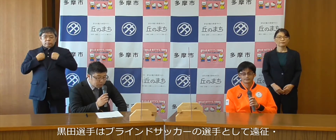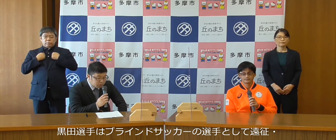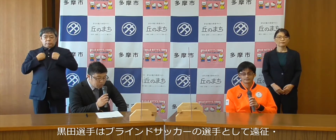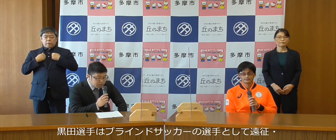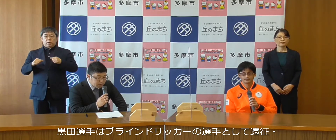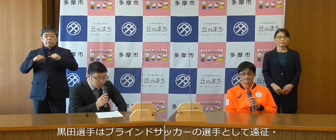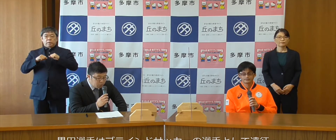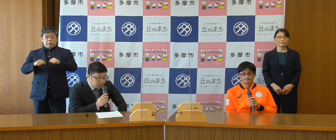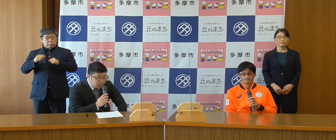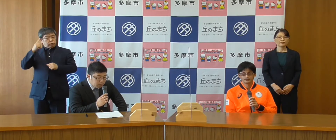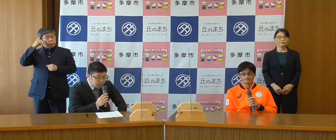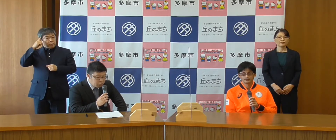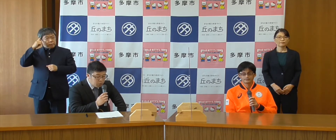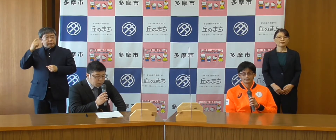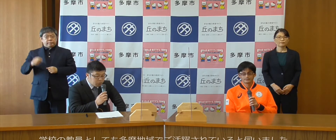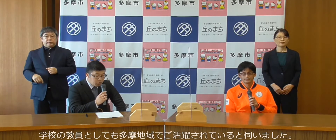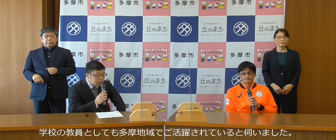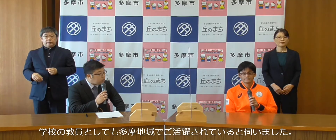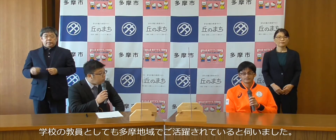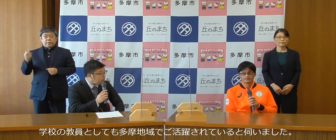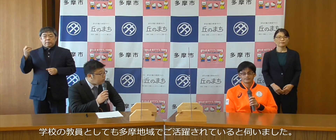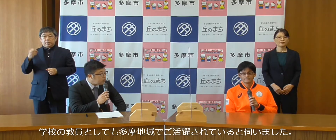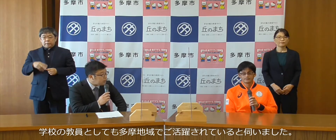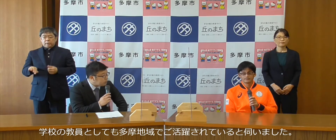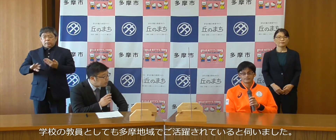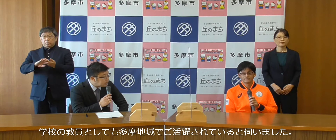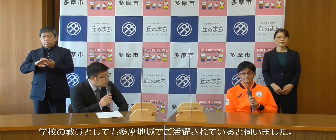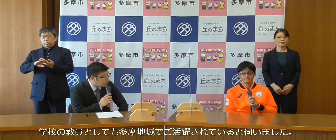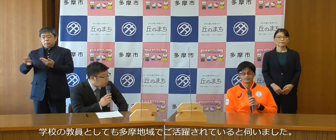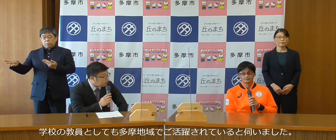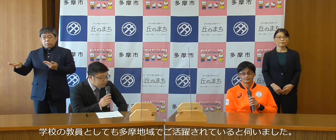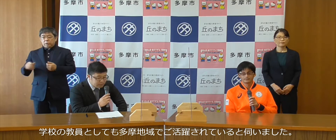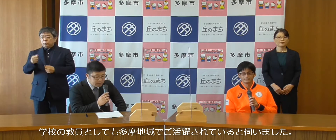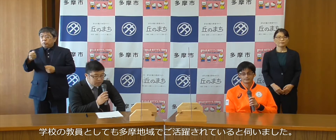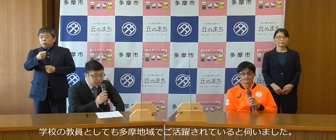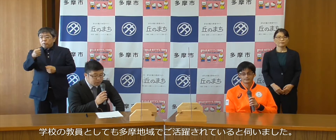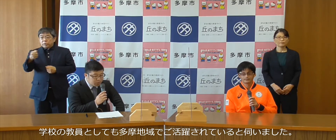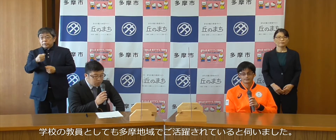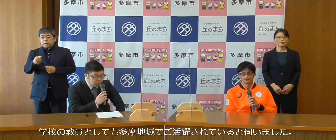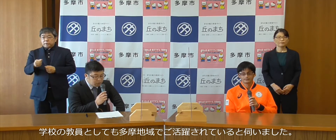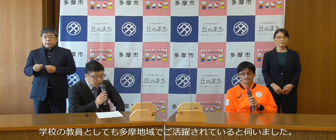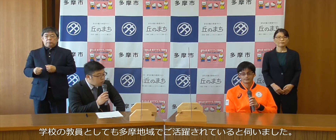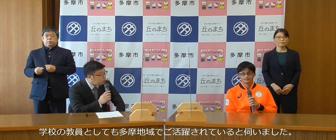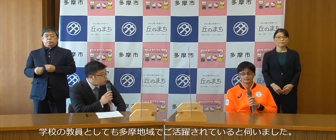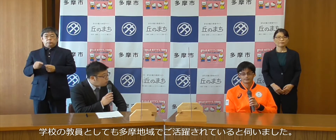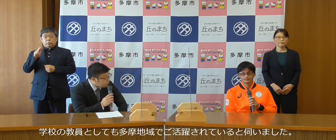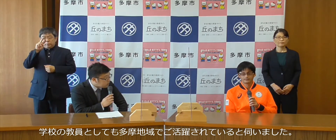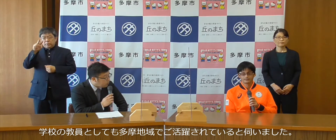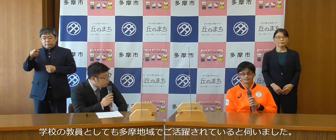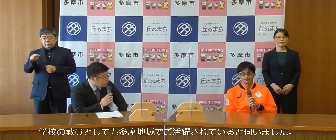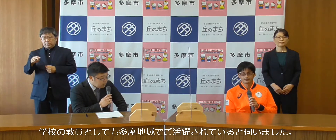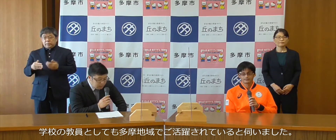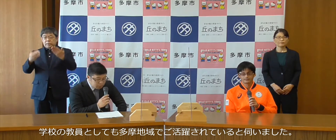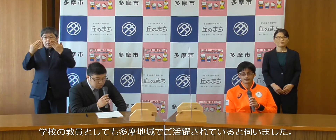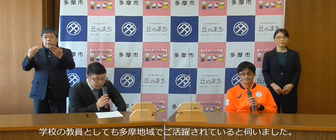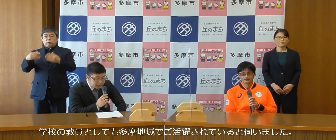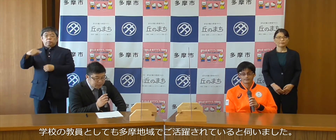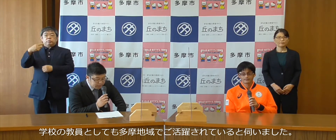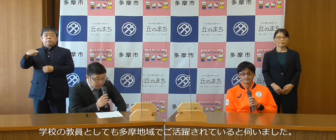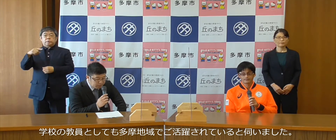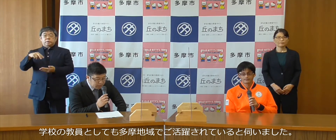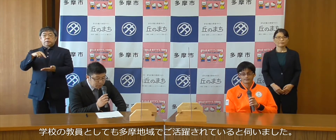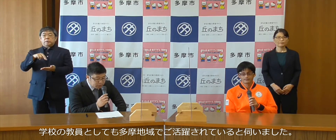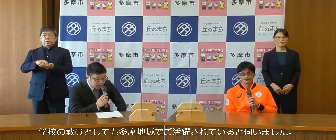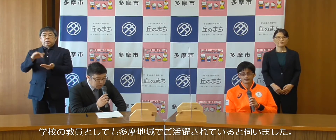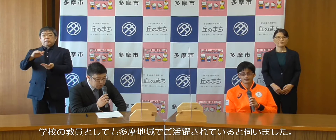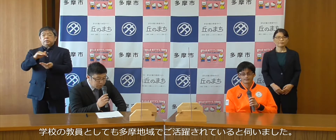のかなというふうに思いますけれども、一方他のインタビューの記事なんかを見させていただきますと、学校の教諭としても多摩地